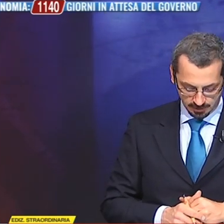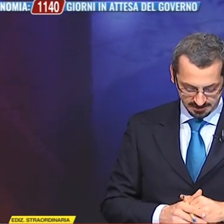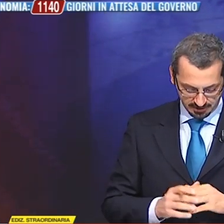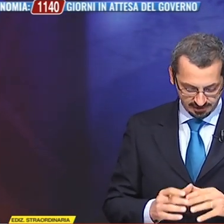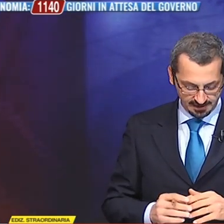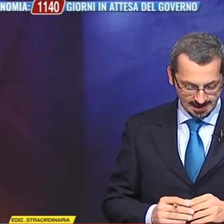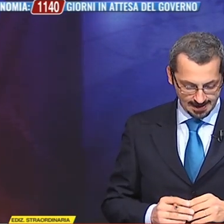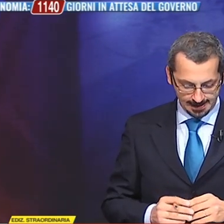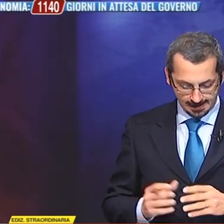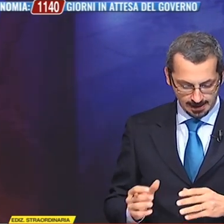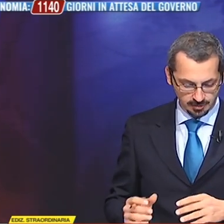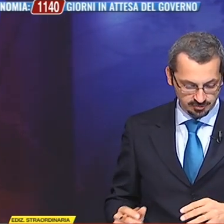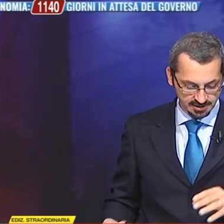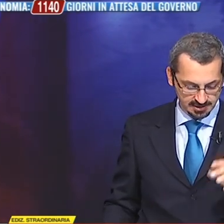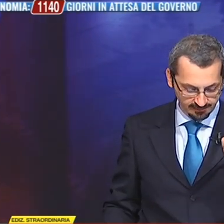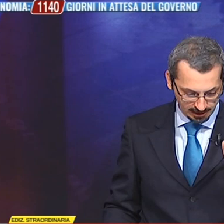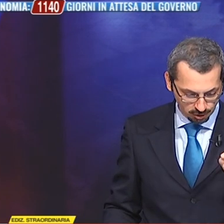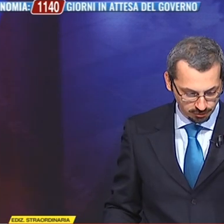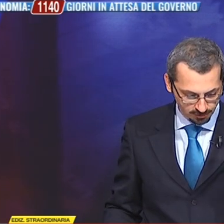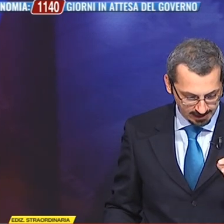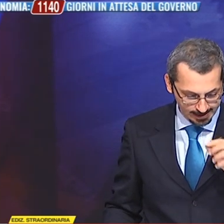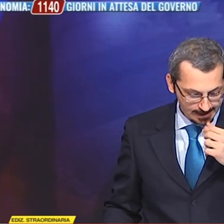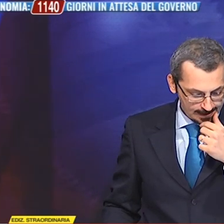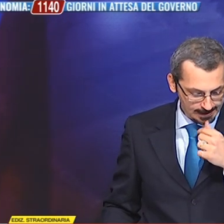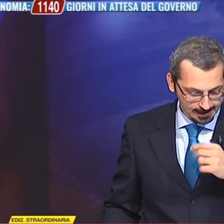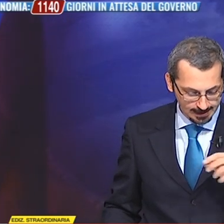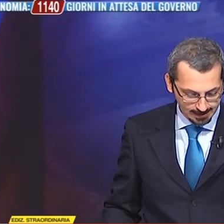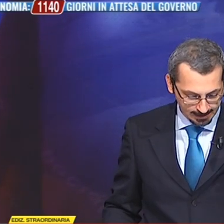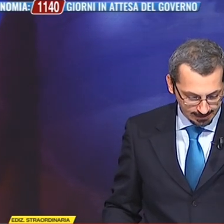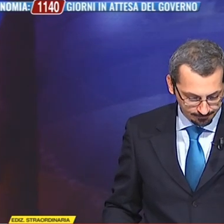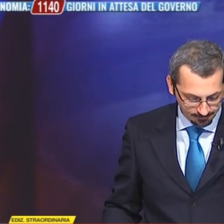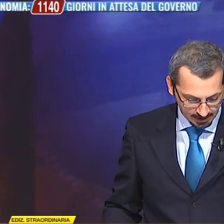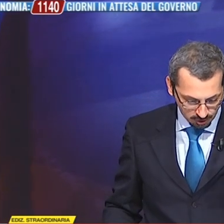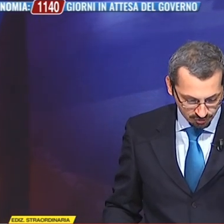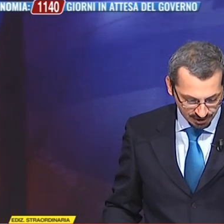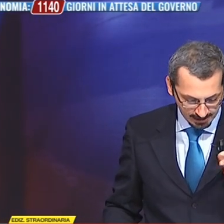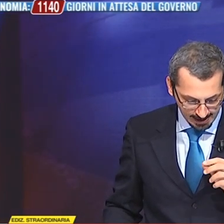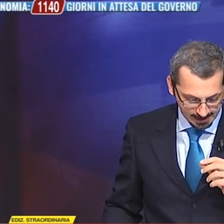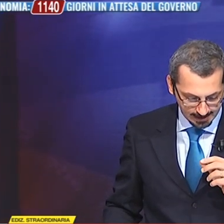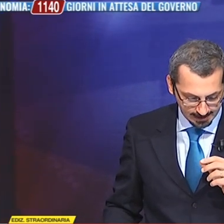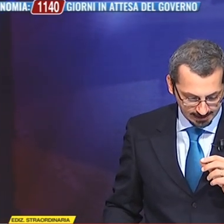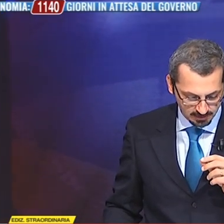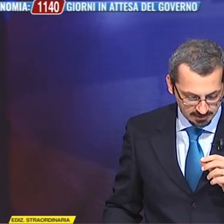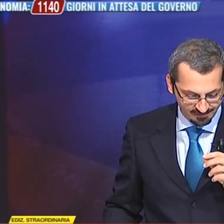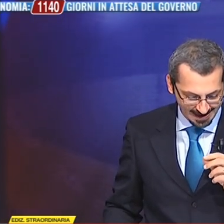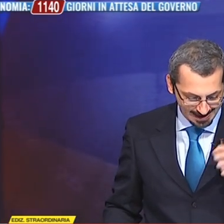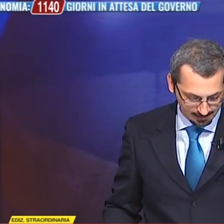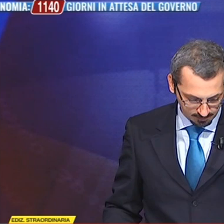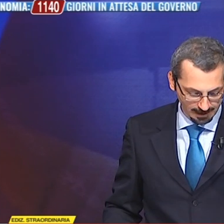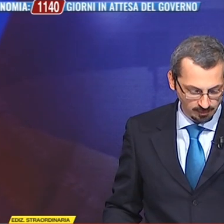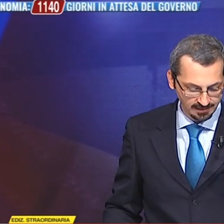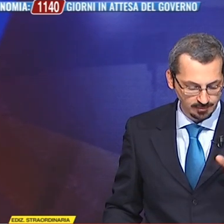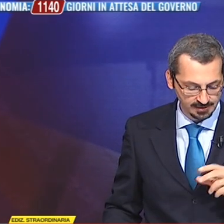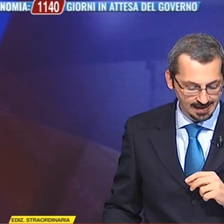una situazione più specifica anche nelle ore successive. Vi ricordo che oggi è la situazione